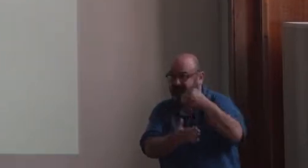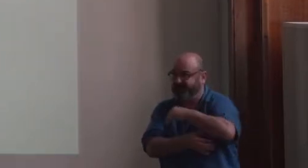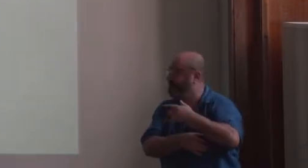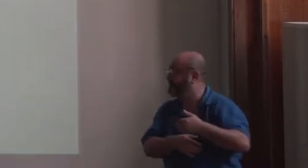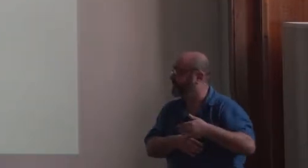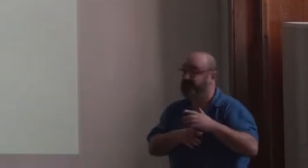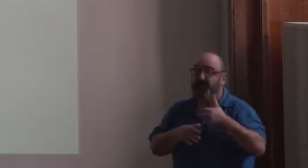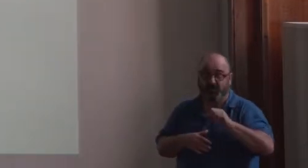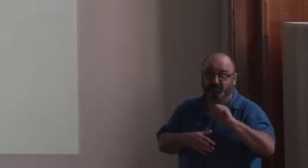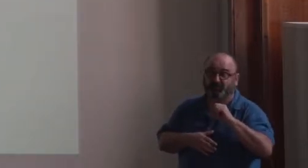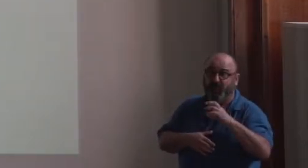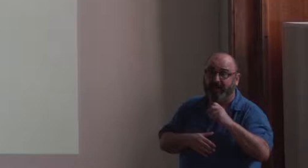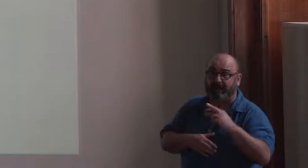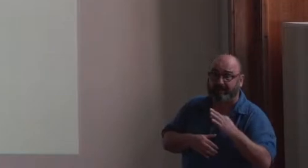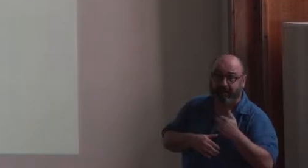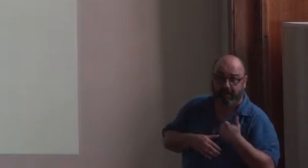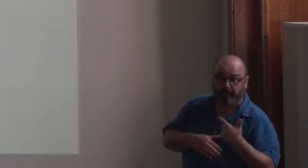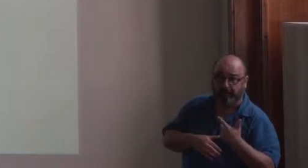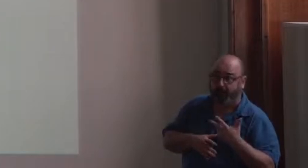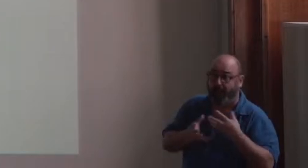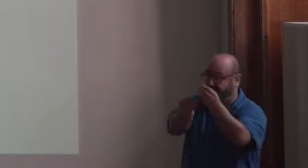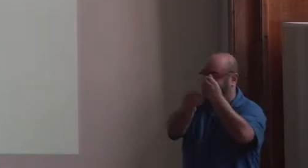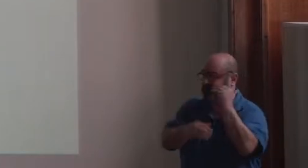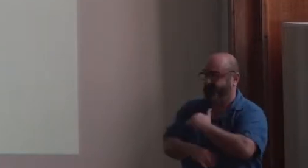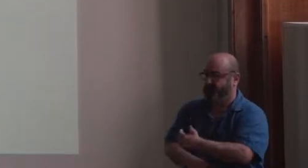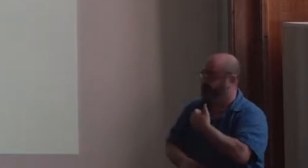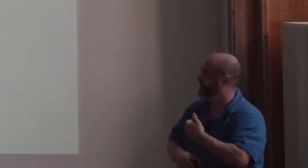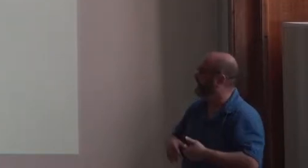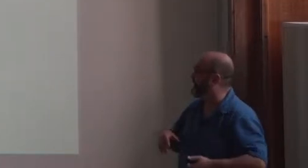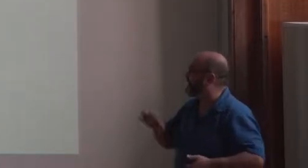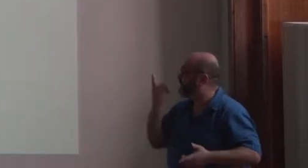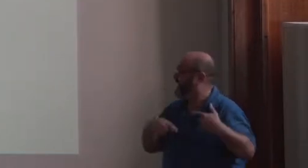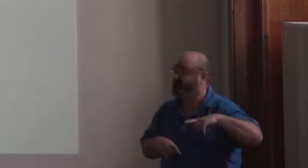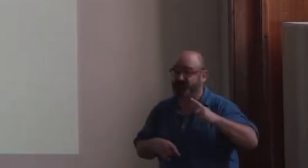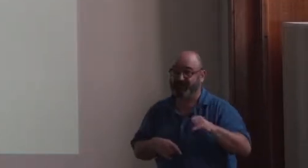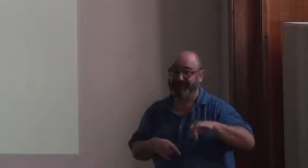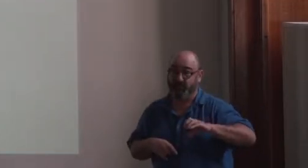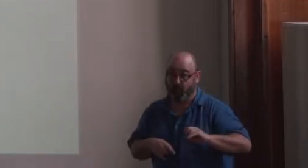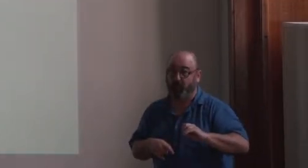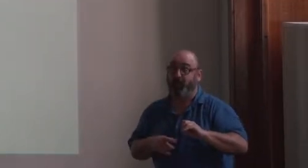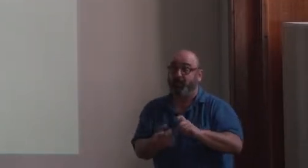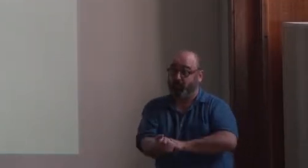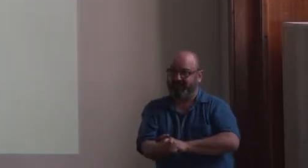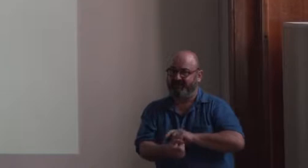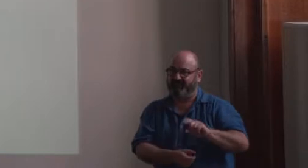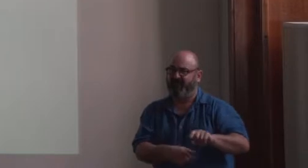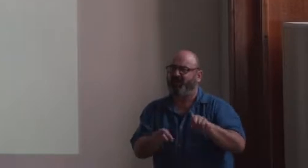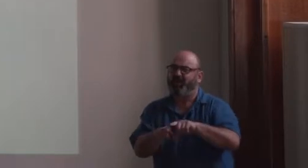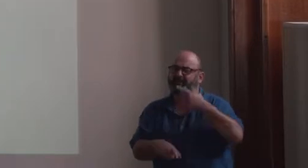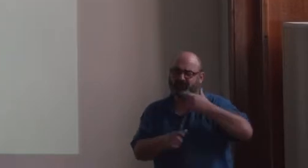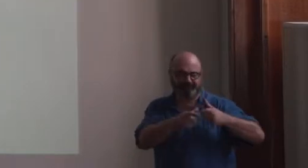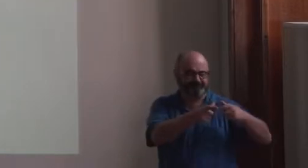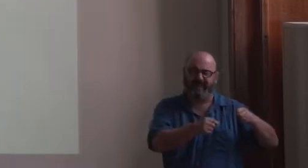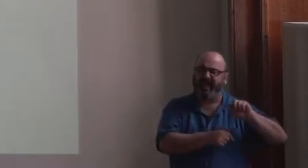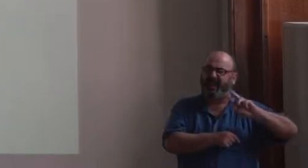Quelques sockets, des trucs du genre, et vous êtes vite. Mais ce qui est chouette, c'est qu'il y a les GPIO natifs. Donc un peu comme sur un Raspberry Pi, vous